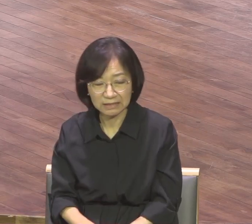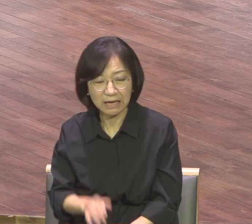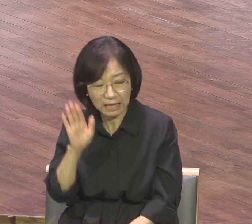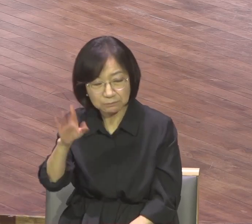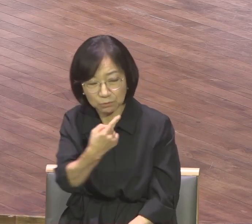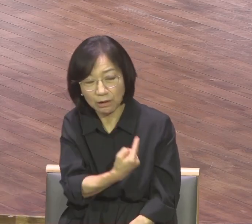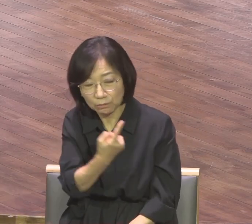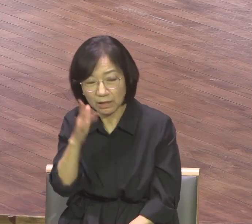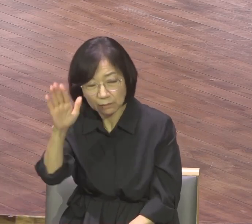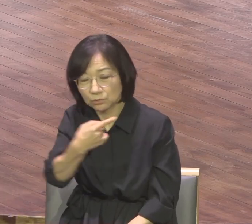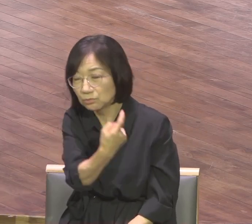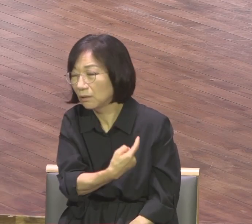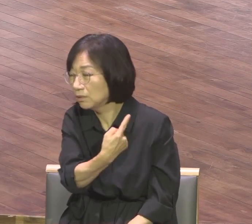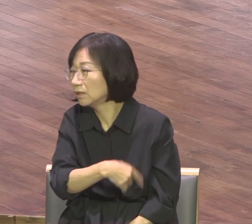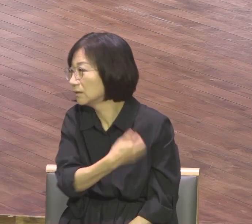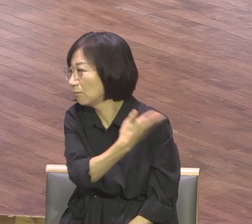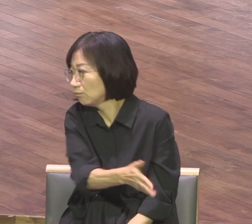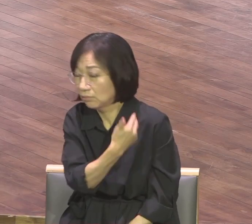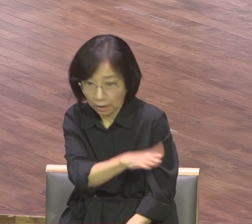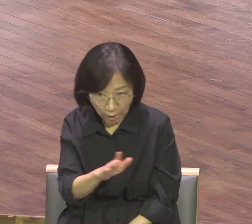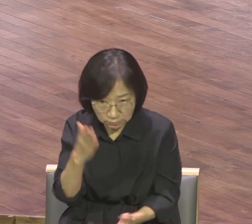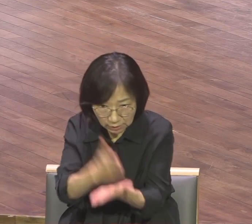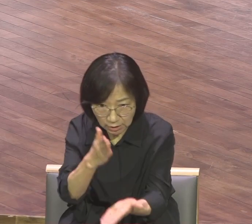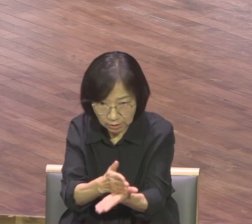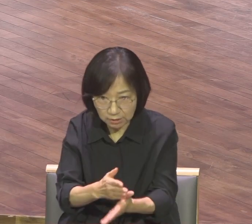오겠지. 그렇습니까? 오겠지. 오기는